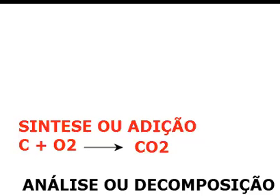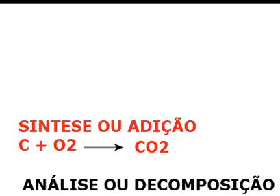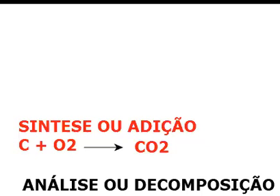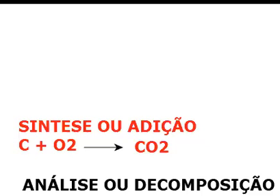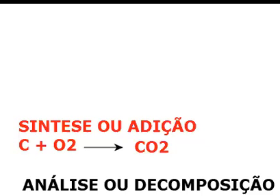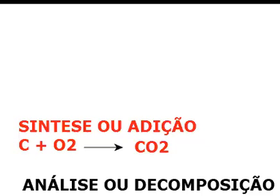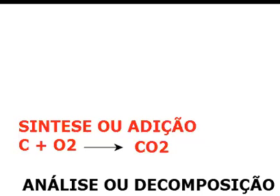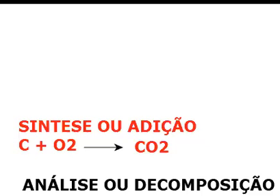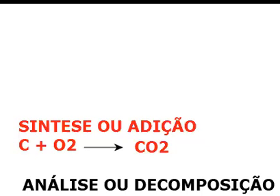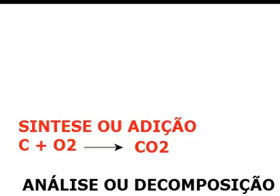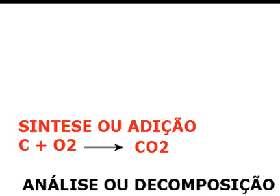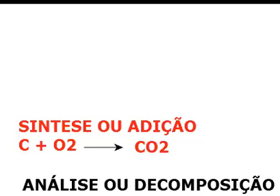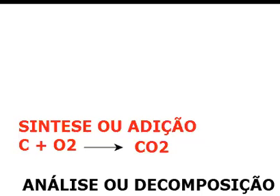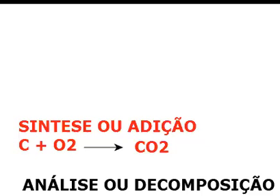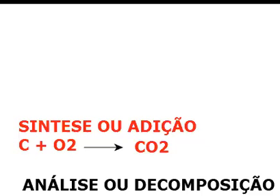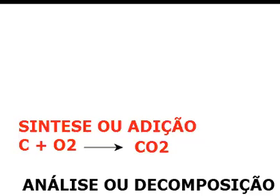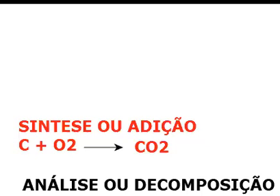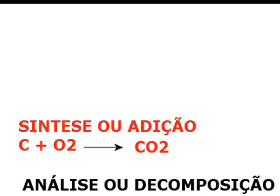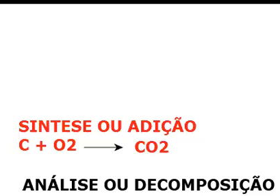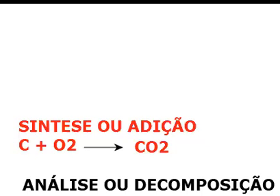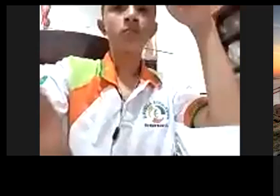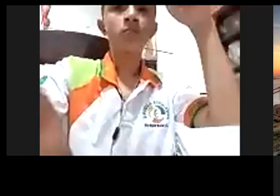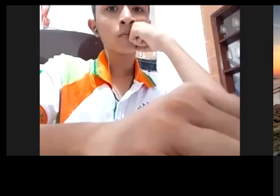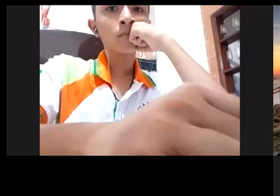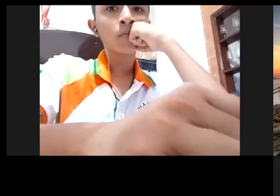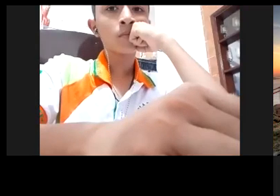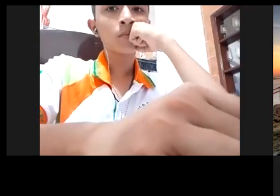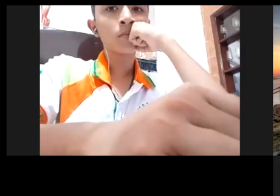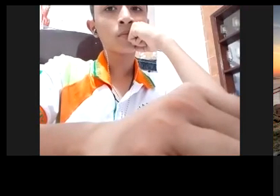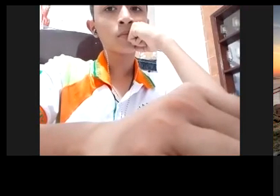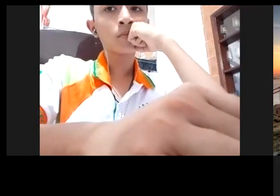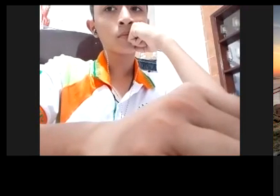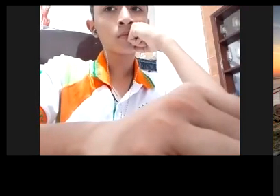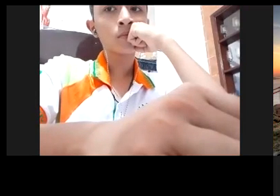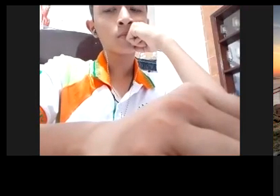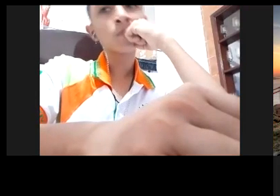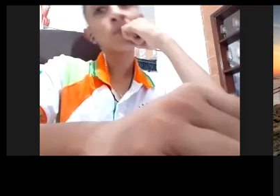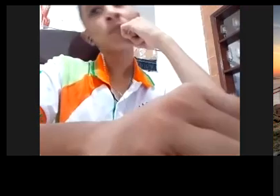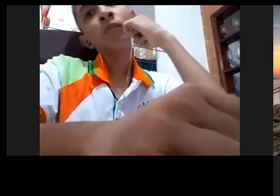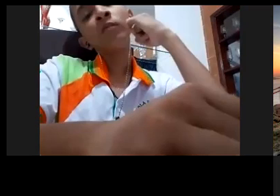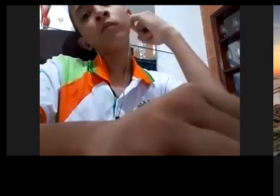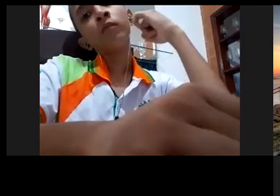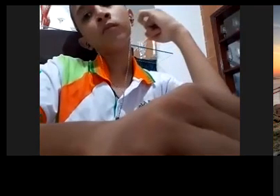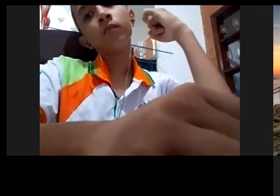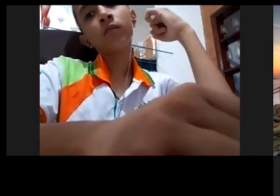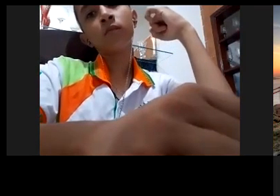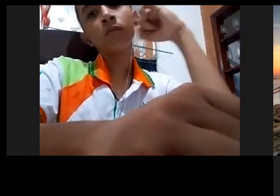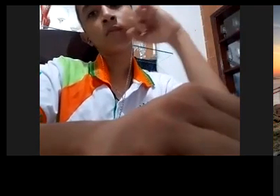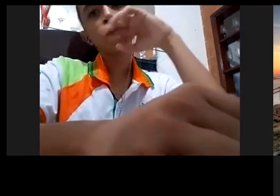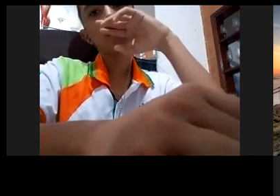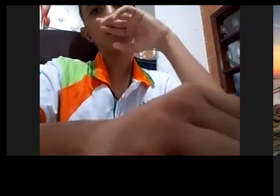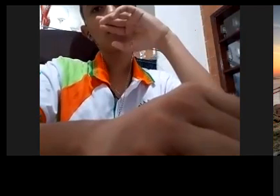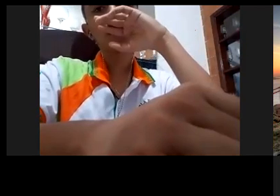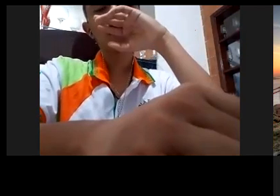estava muito ruim viu Ok então dei uma olhadinha nos vítimas acredito que você já tem olhado Tá certo